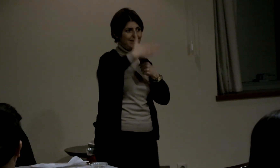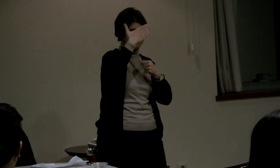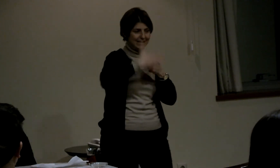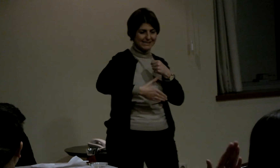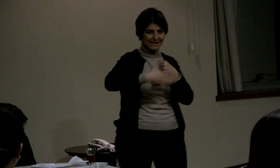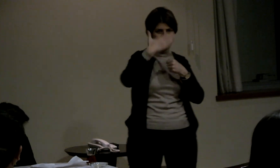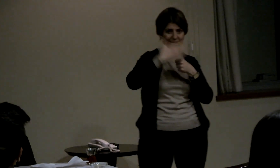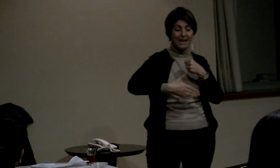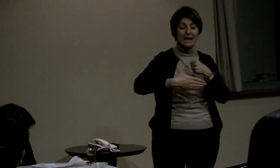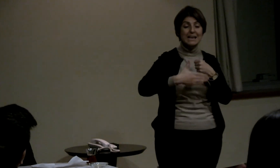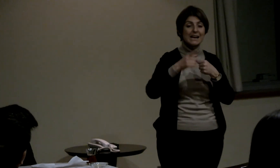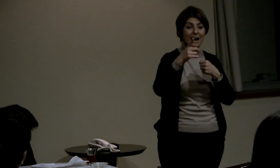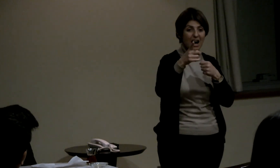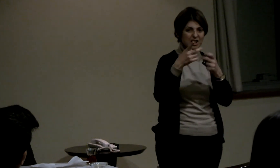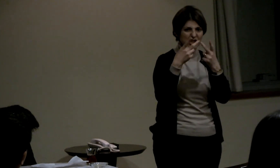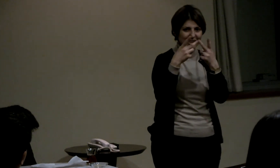Evet, yasak. Açık,